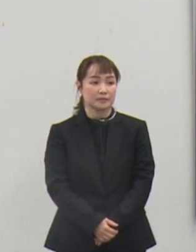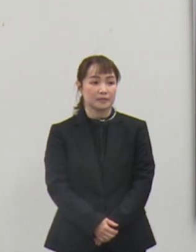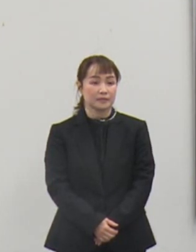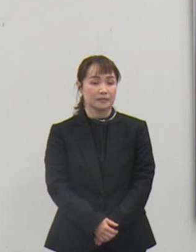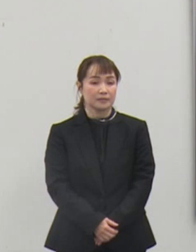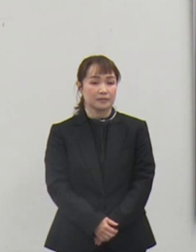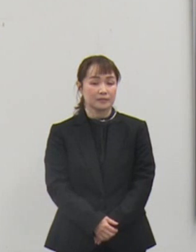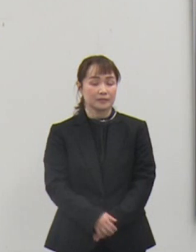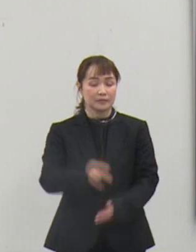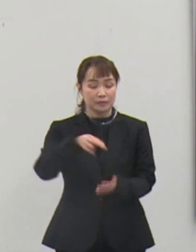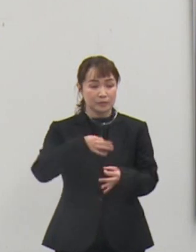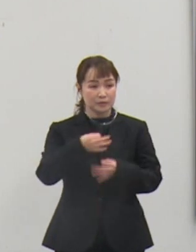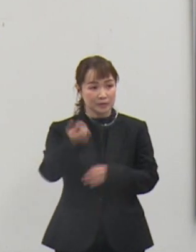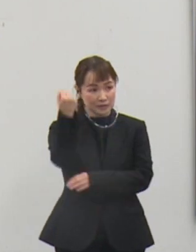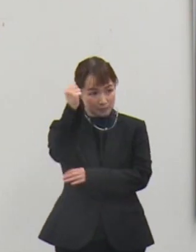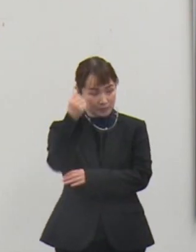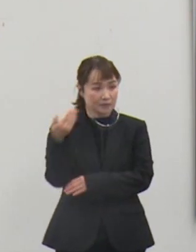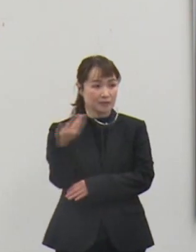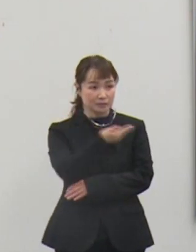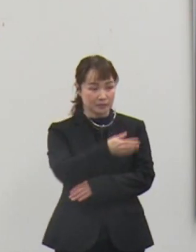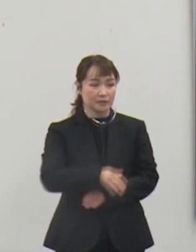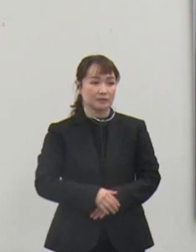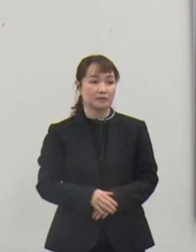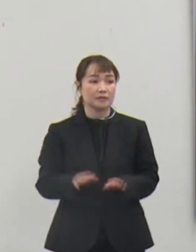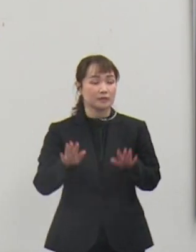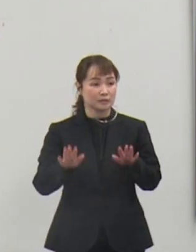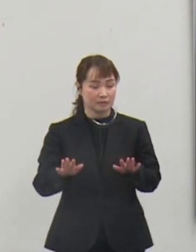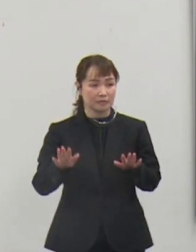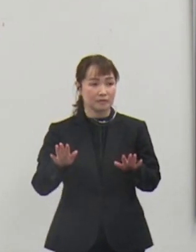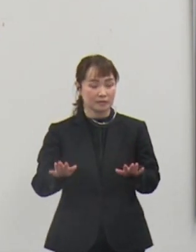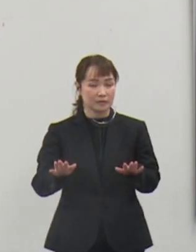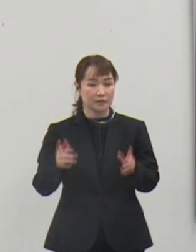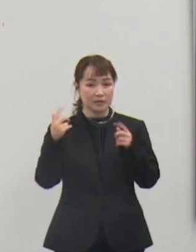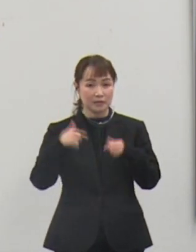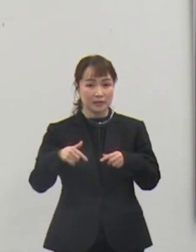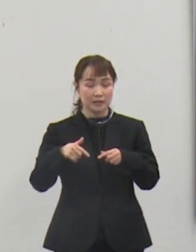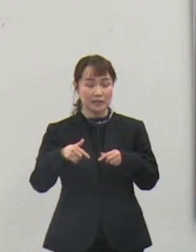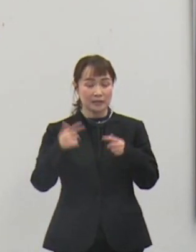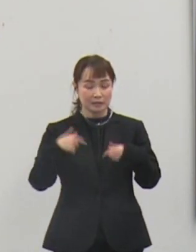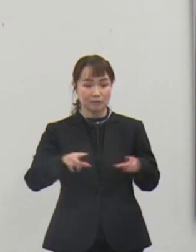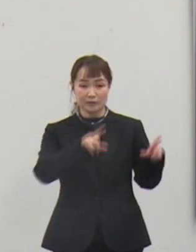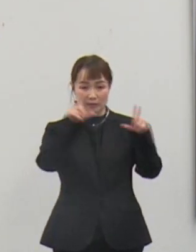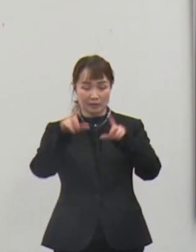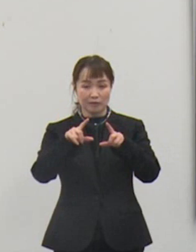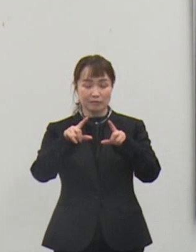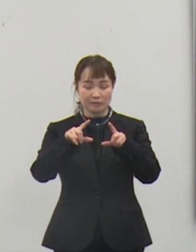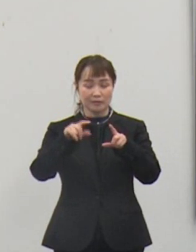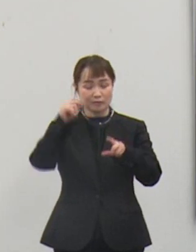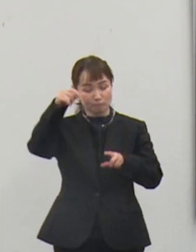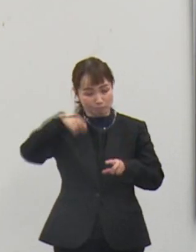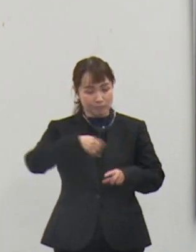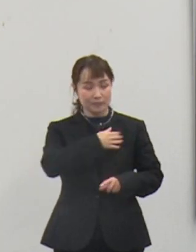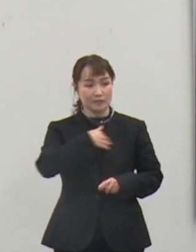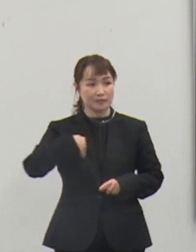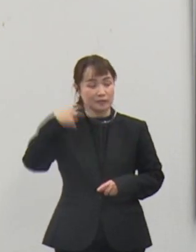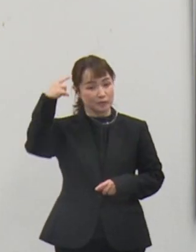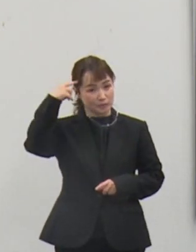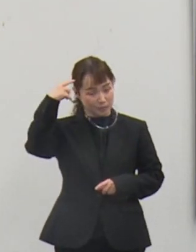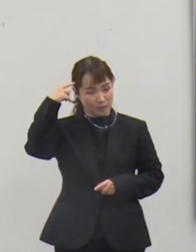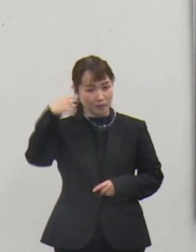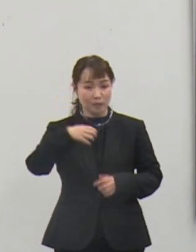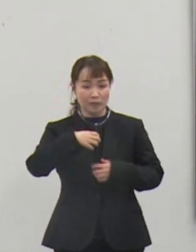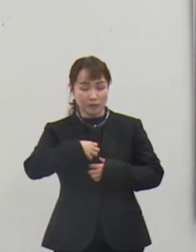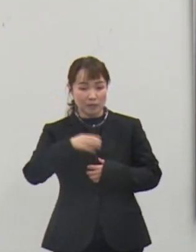読売新聞の藤本です。今回かなり日常生活に戻れるような緩和になると思うんですけれども、懸念もある中